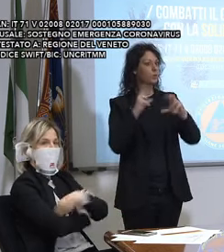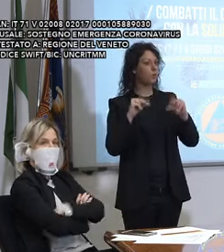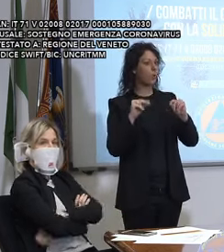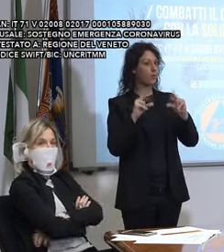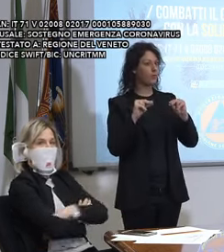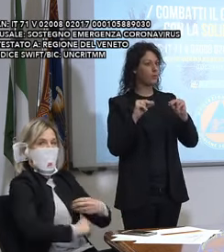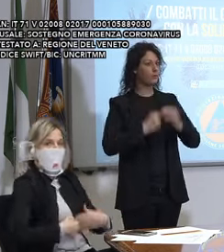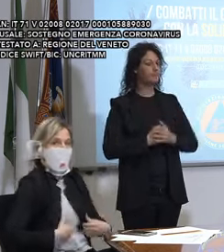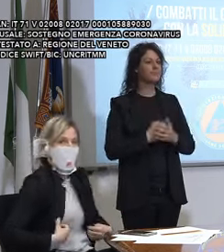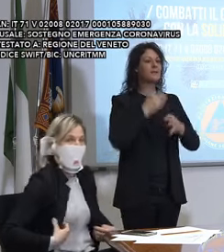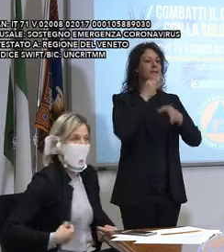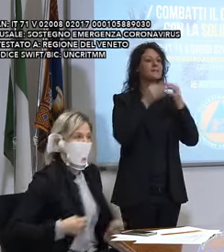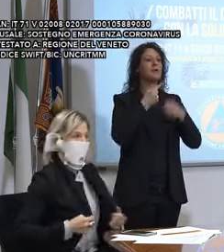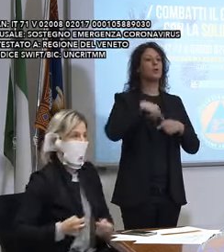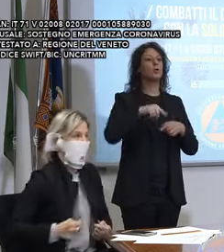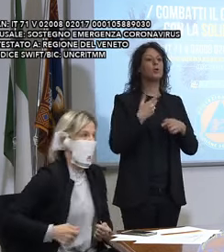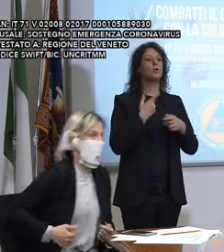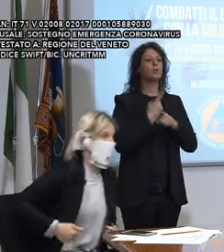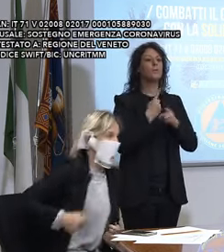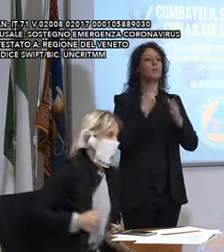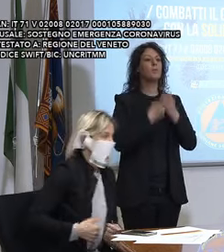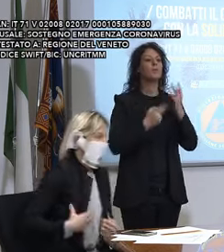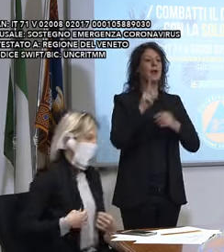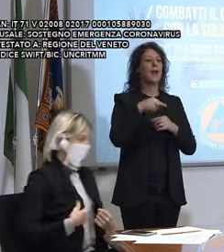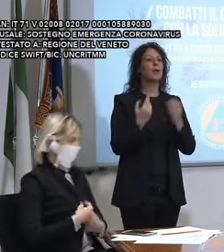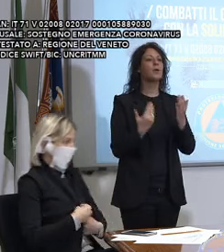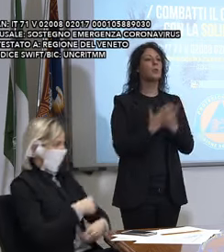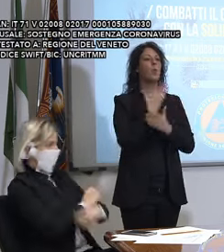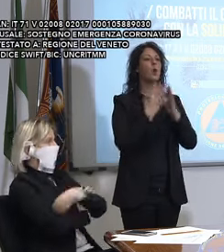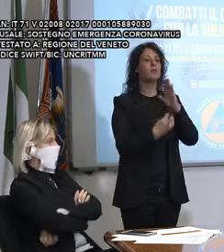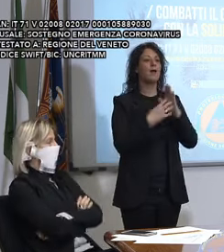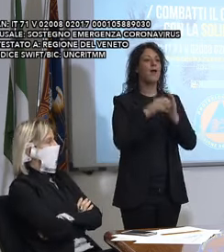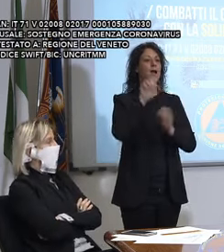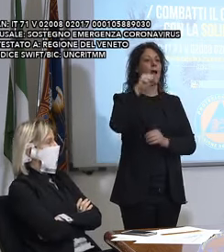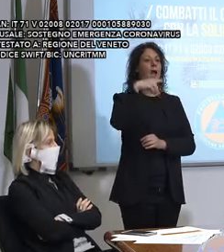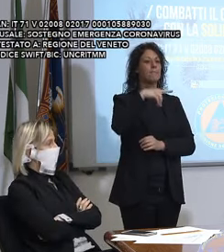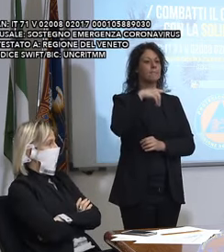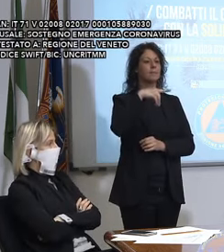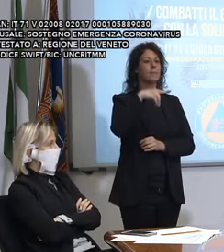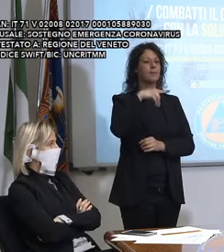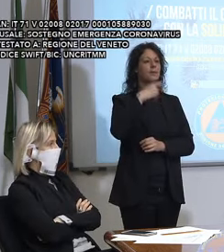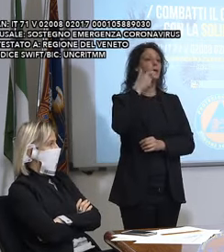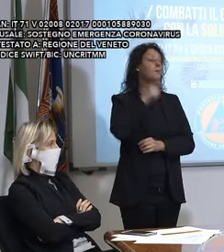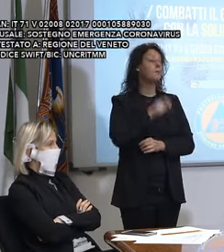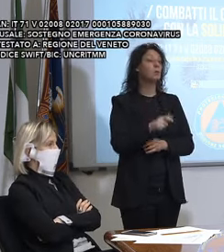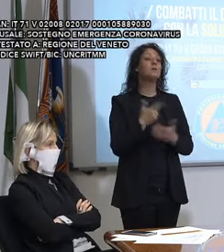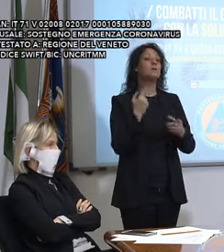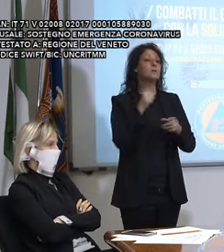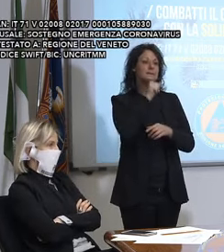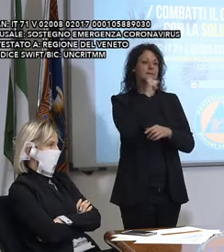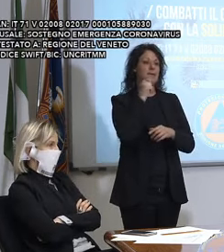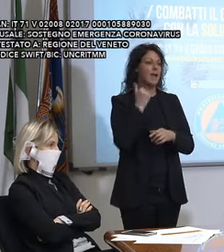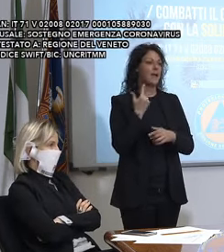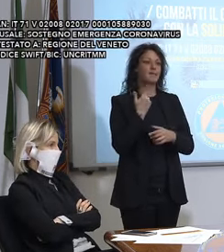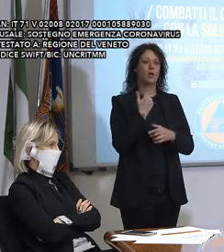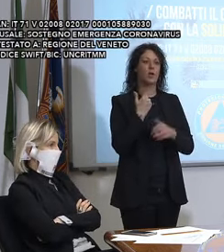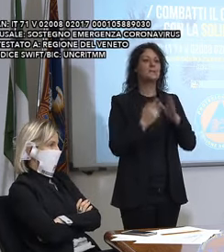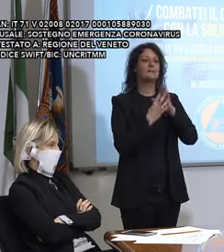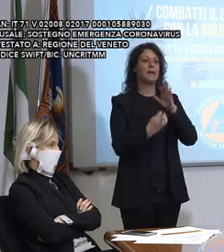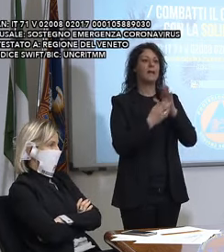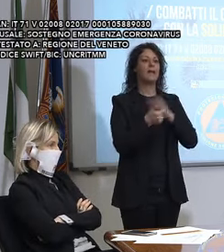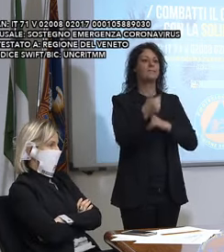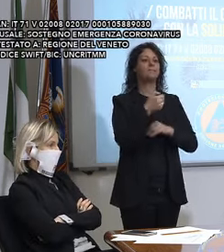applicazione, la nuova app, perché se Dio vuole dovremo avere un'applicazione per accompagnare la riapertura,